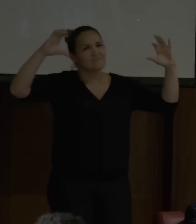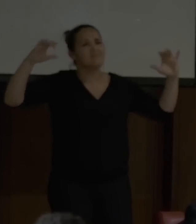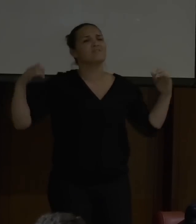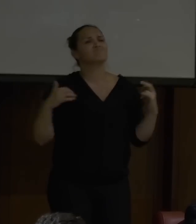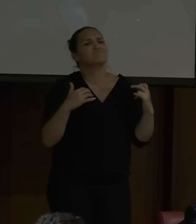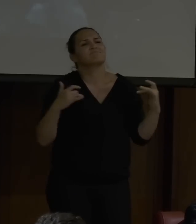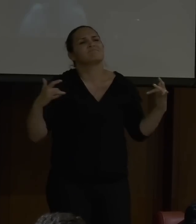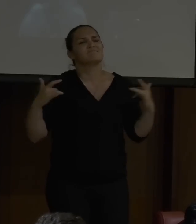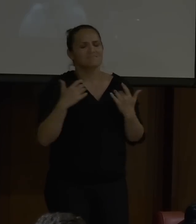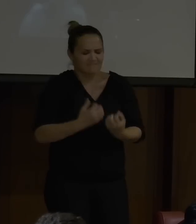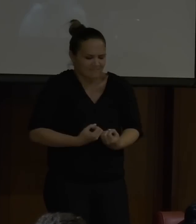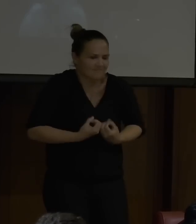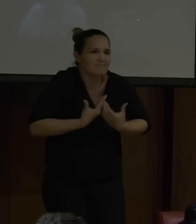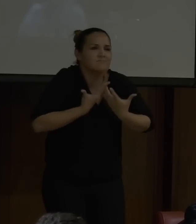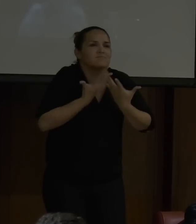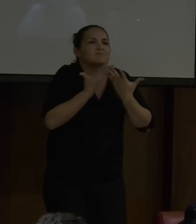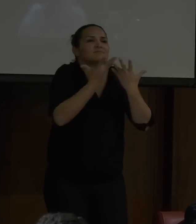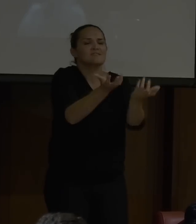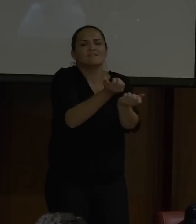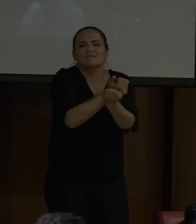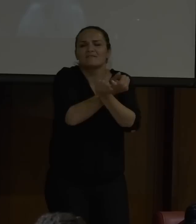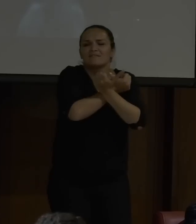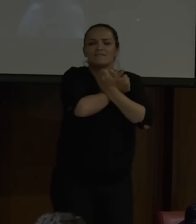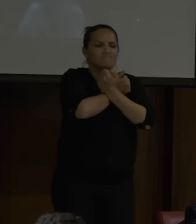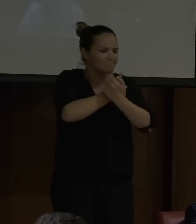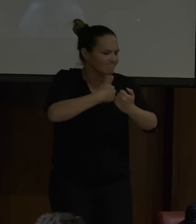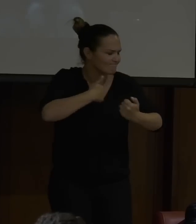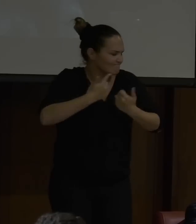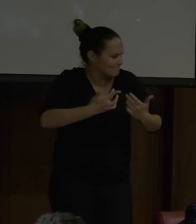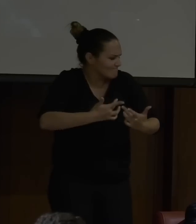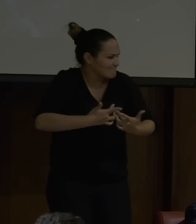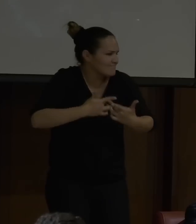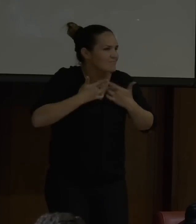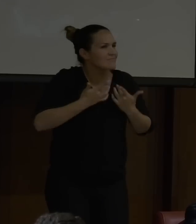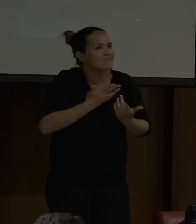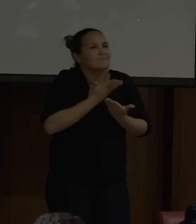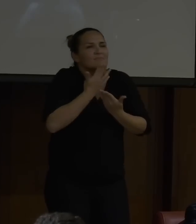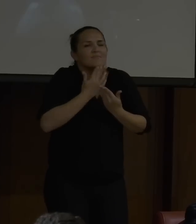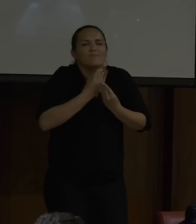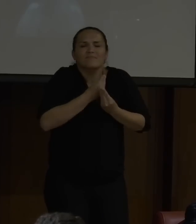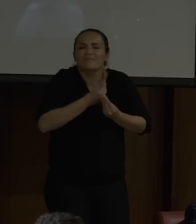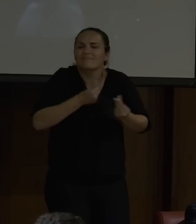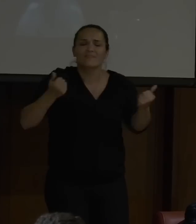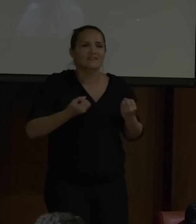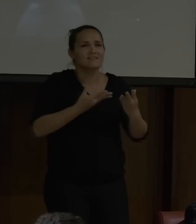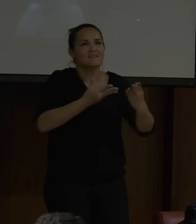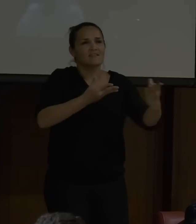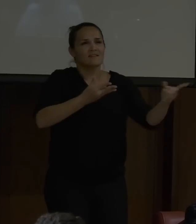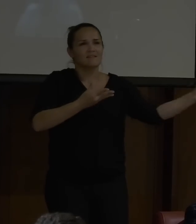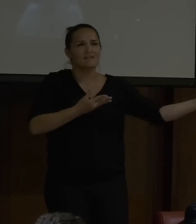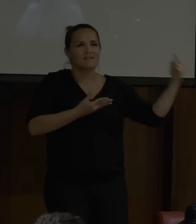Canción del alma, canción querida, que para mí fue sublime. Al